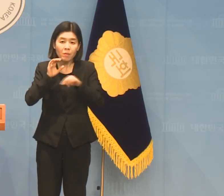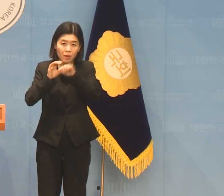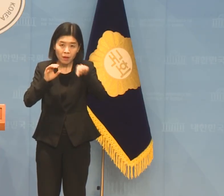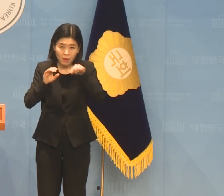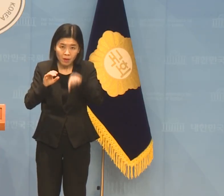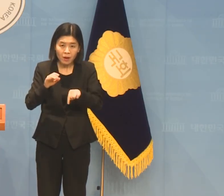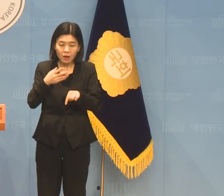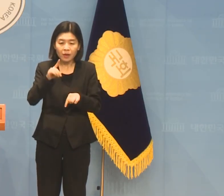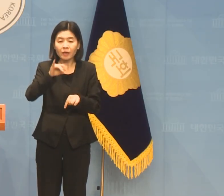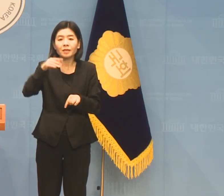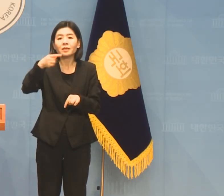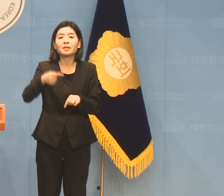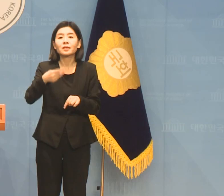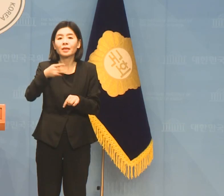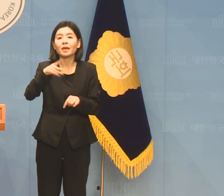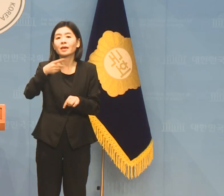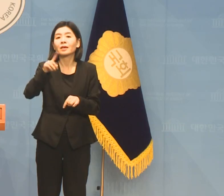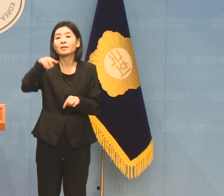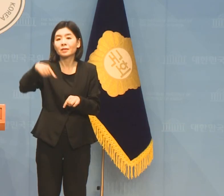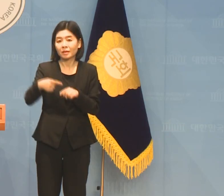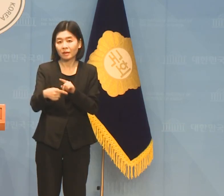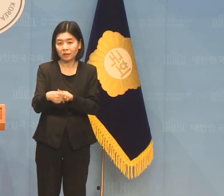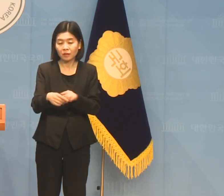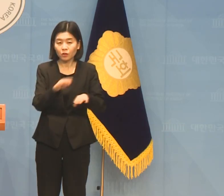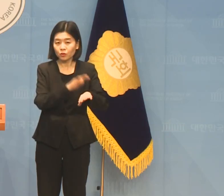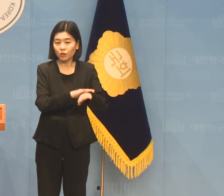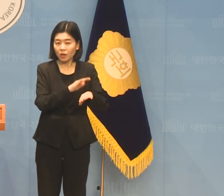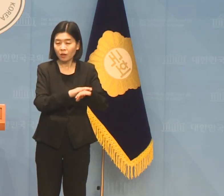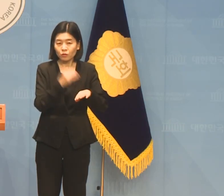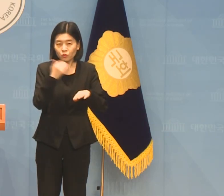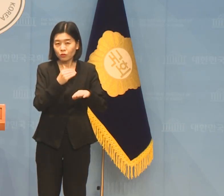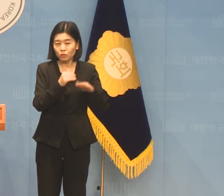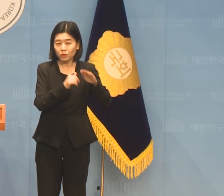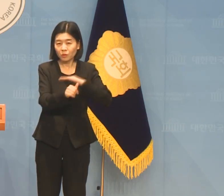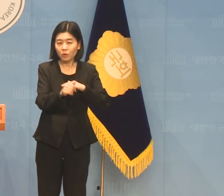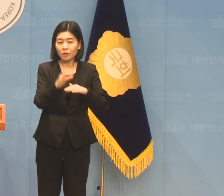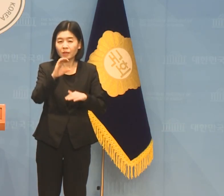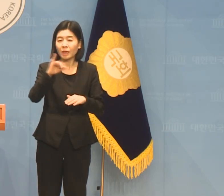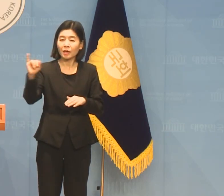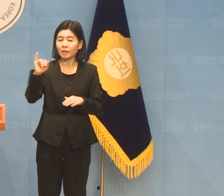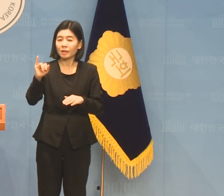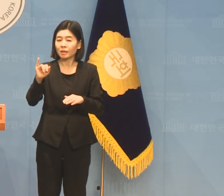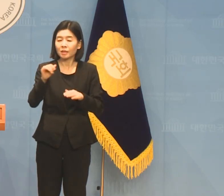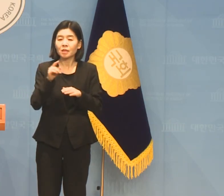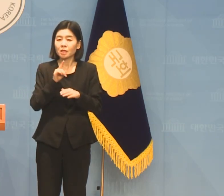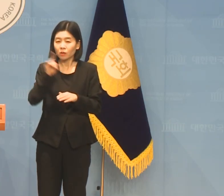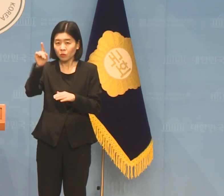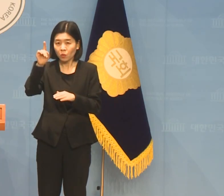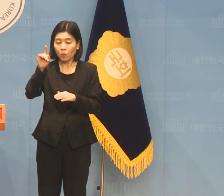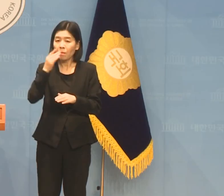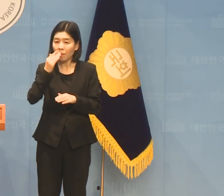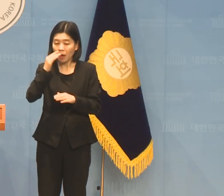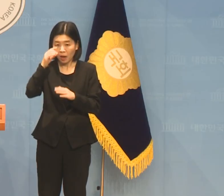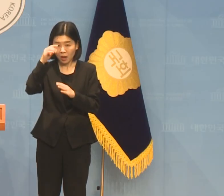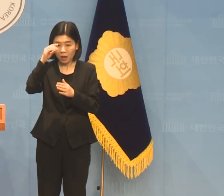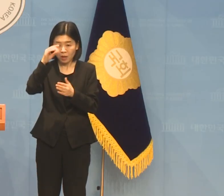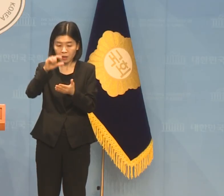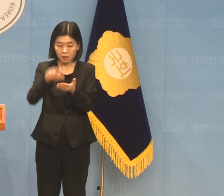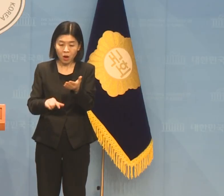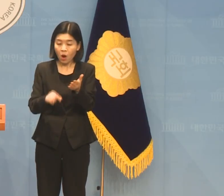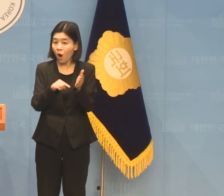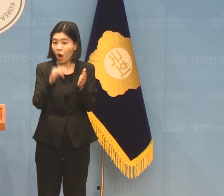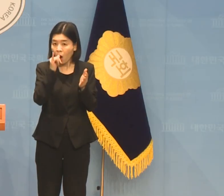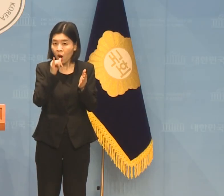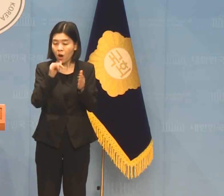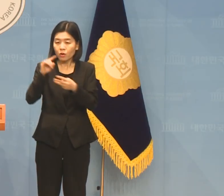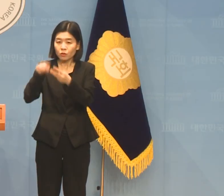테라스에서 좌파 댓글들 CIA에 신고하는 방법이라는 제목으로 글이 공유되었으며 이 글은 윤 대통령과 극우